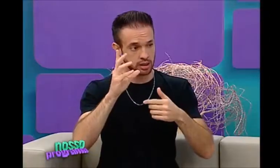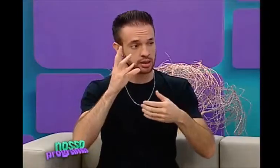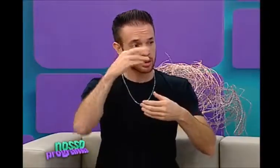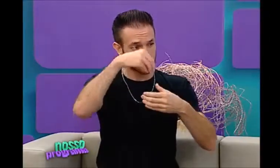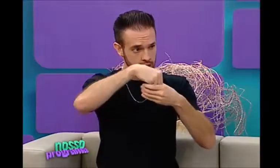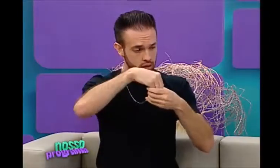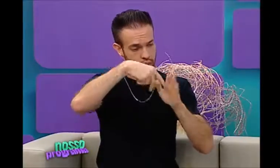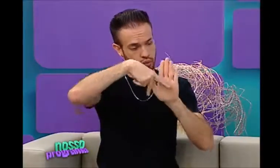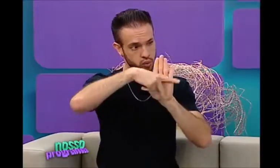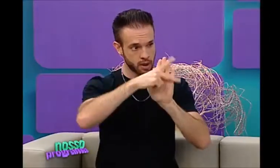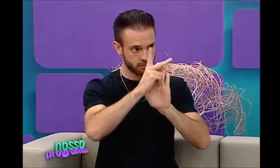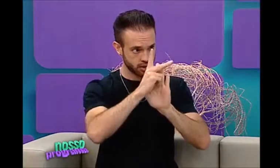Onde eu trabalho,